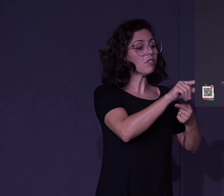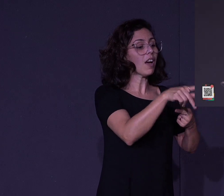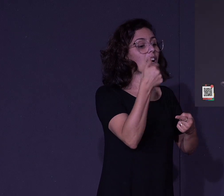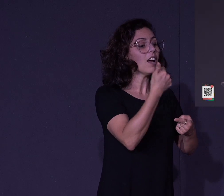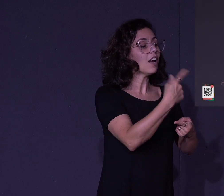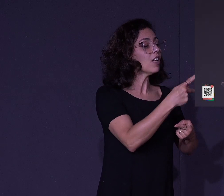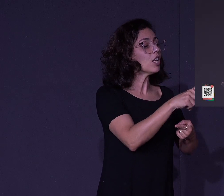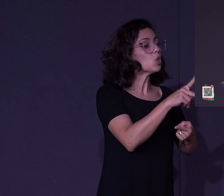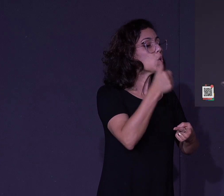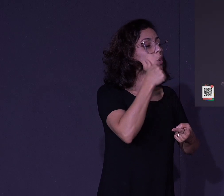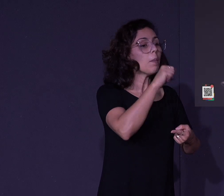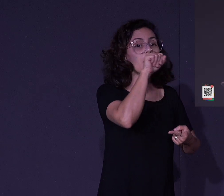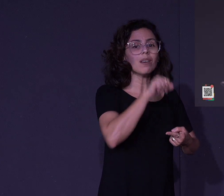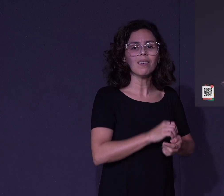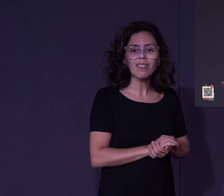Volta para casa.